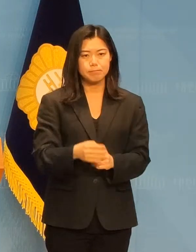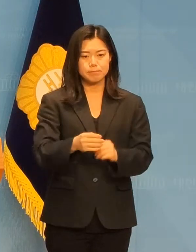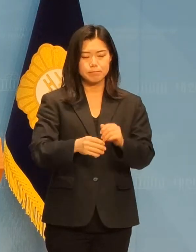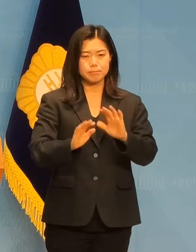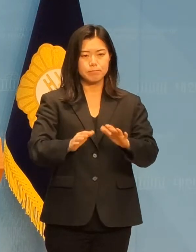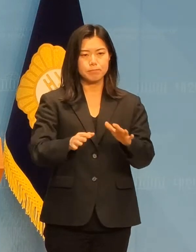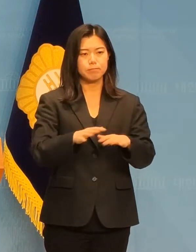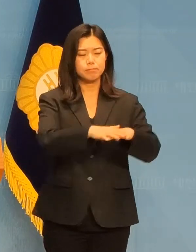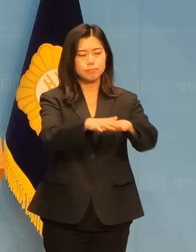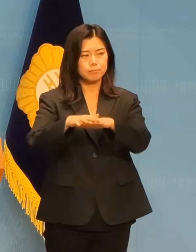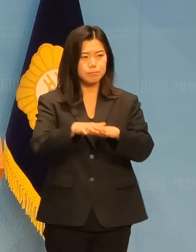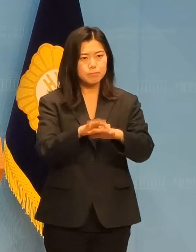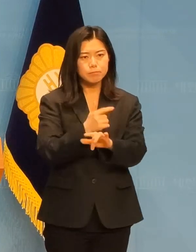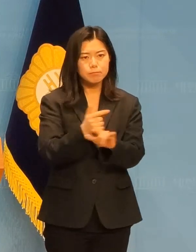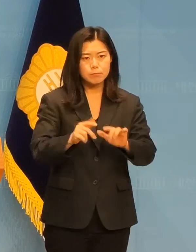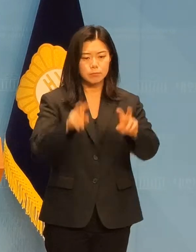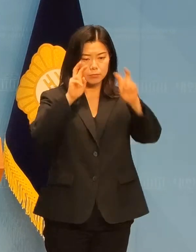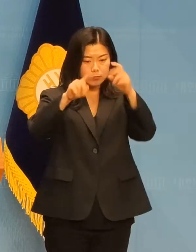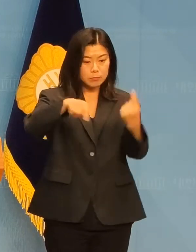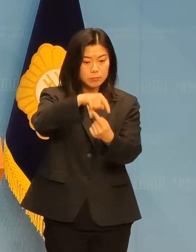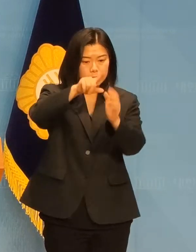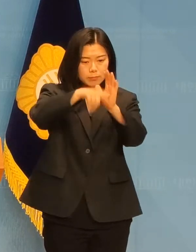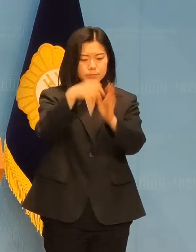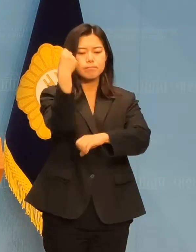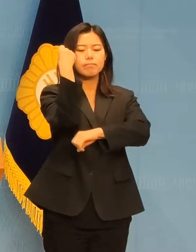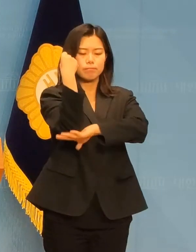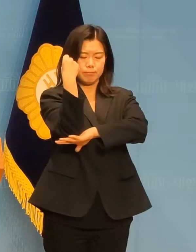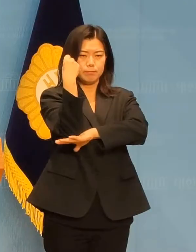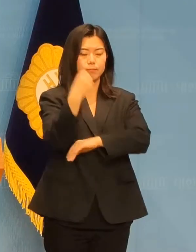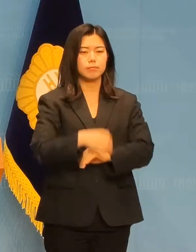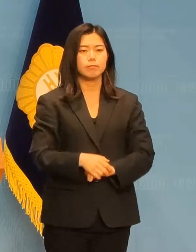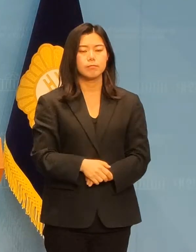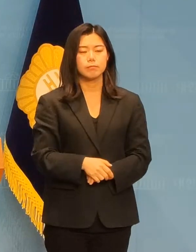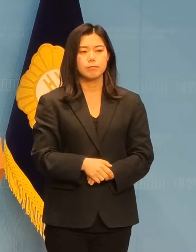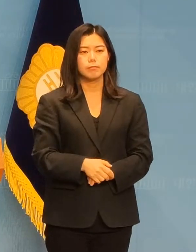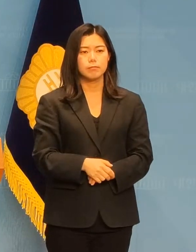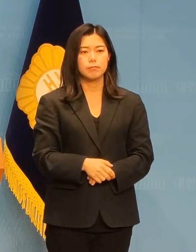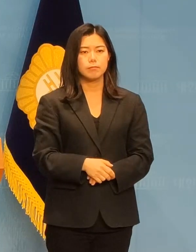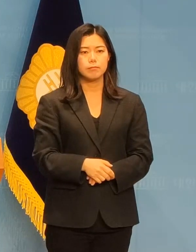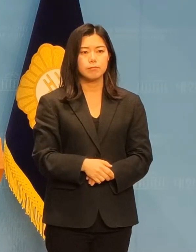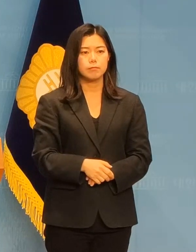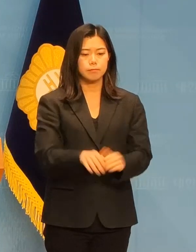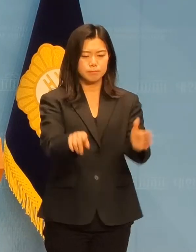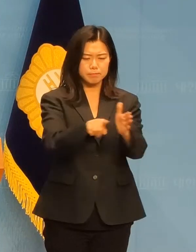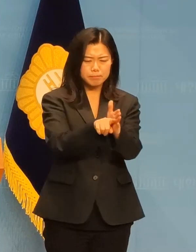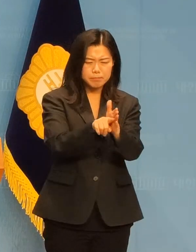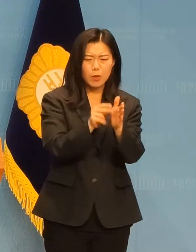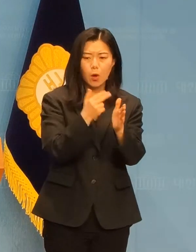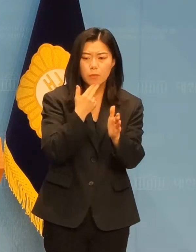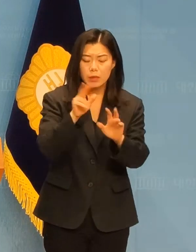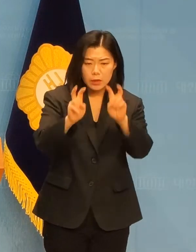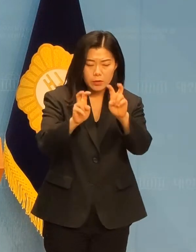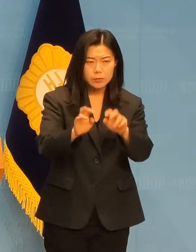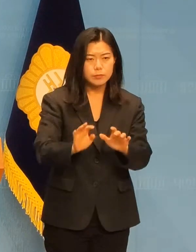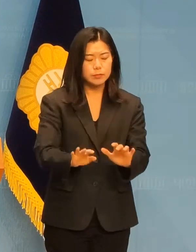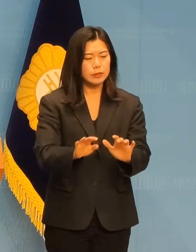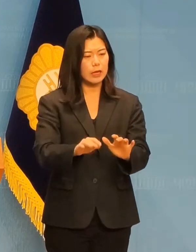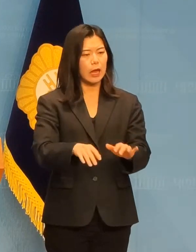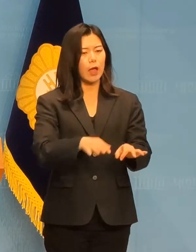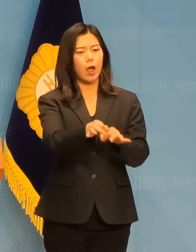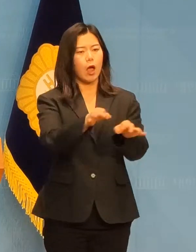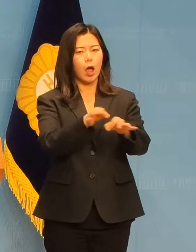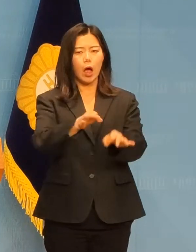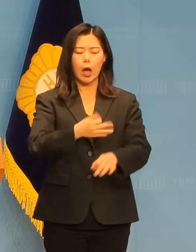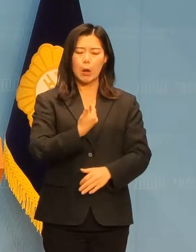공급망 실사는 이제 기업 경영의 기본 조건이 되고 있습니다. 신뢰를 쌓지 못한 기업은 이제 시장에서 버티기